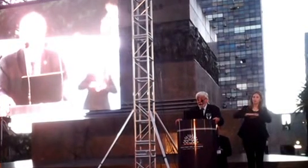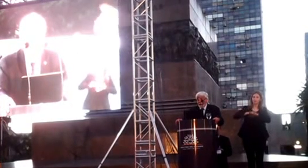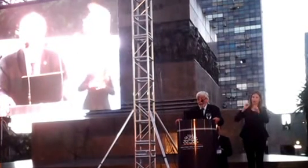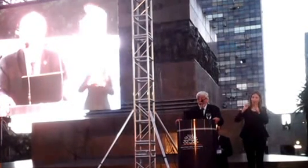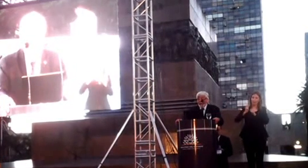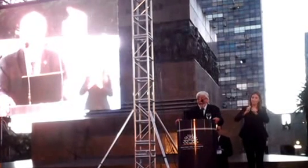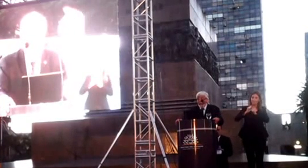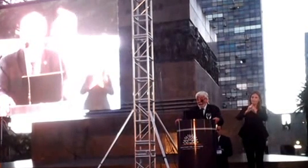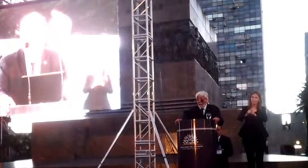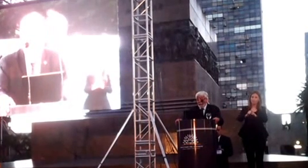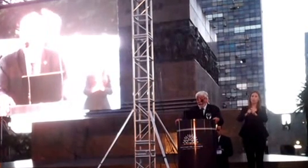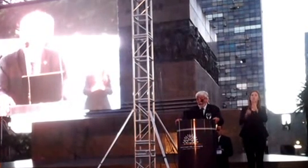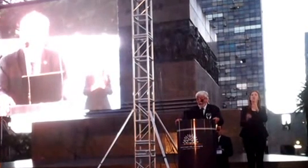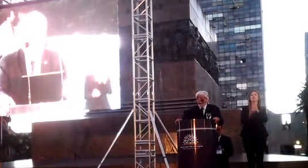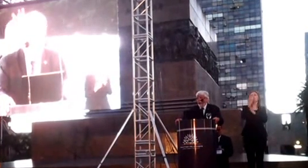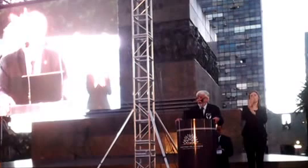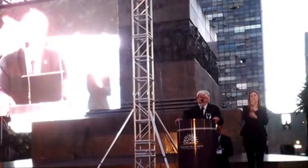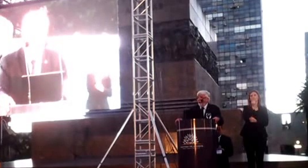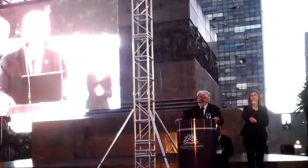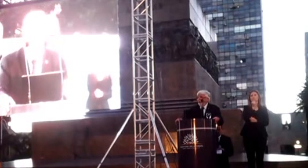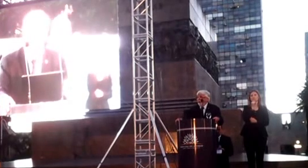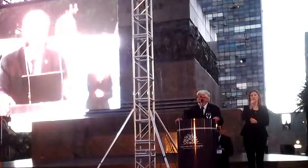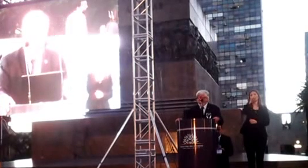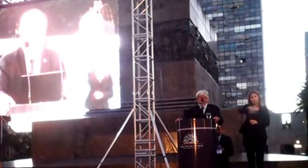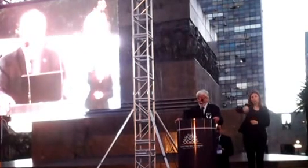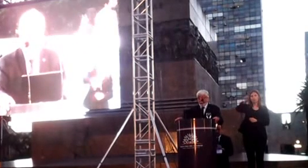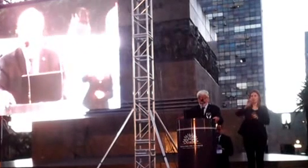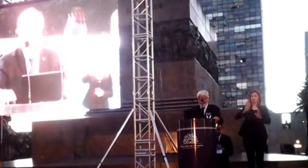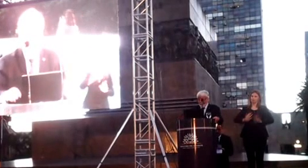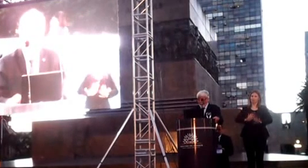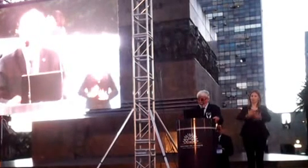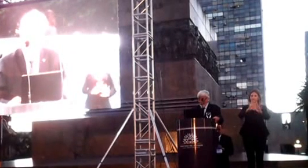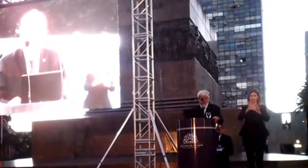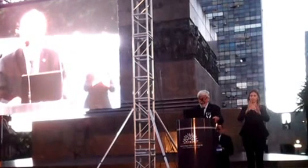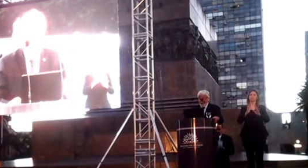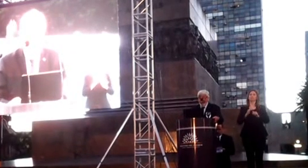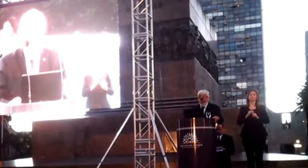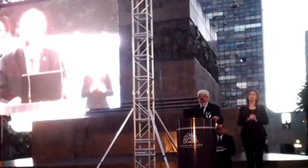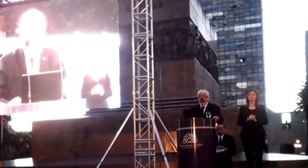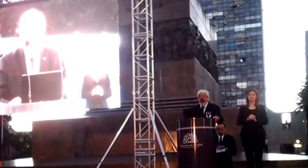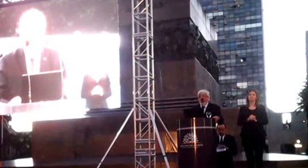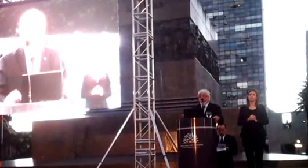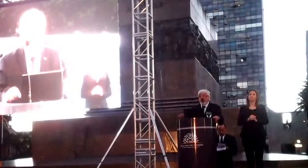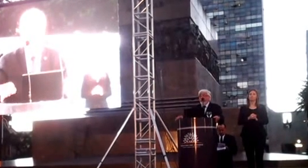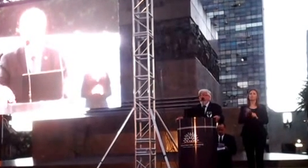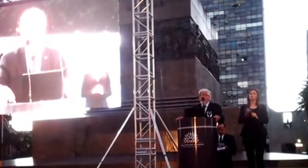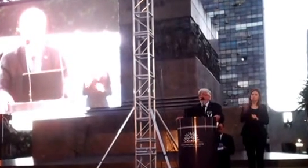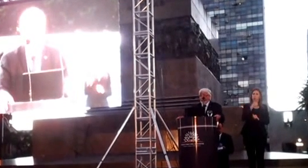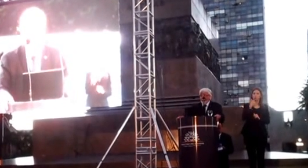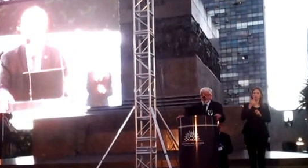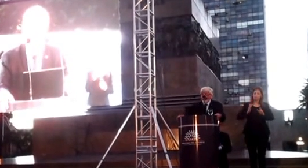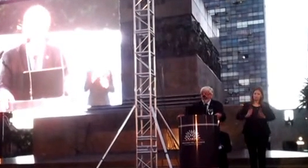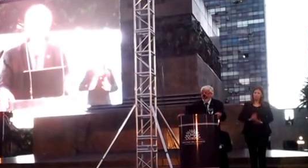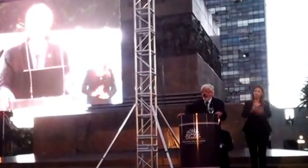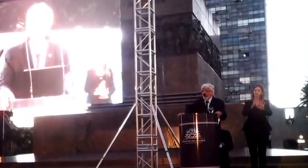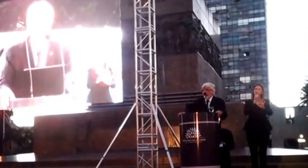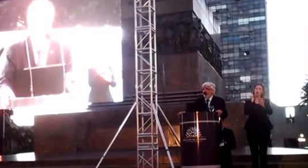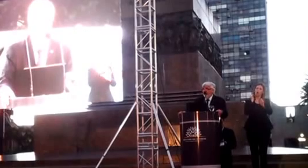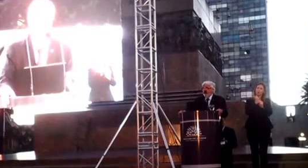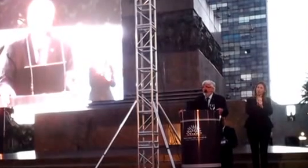sido la nueva policía que ustedes han construido. La han construido con